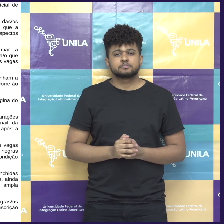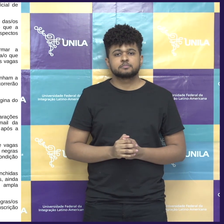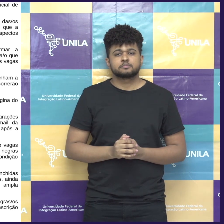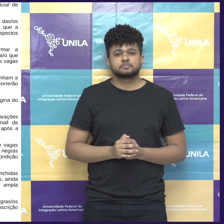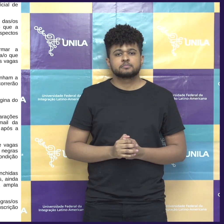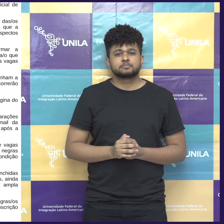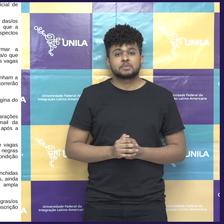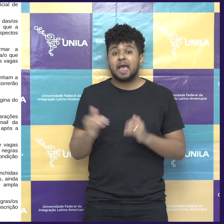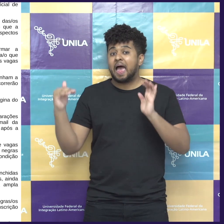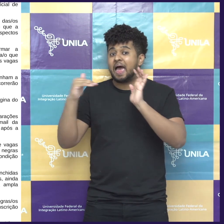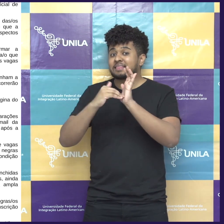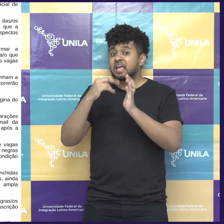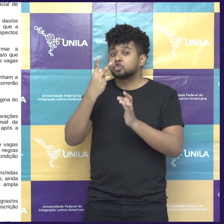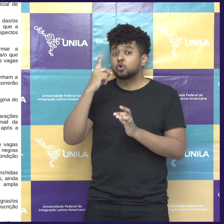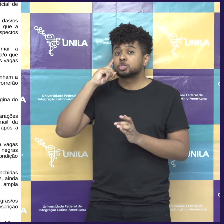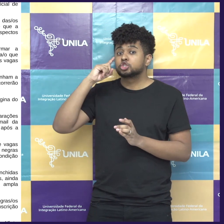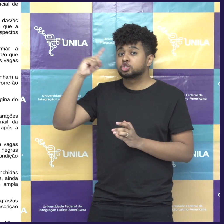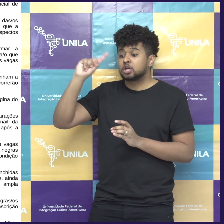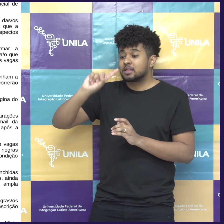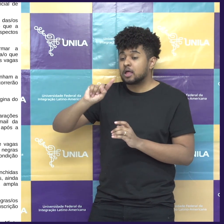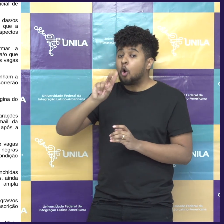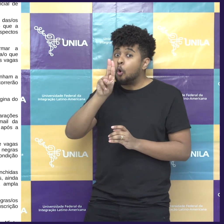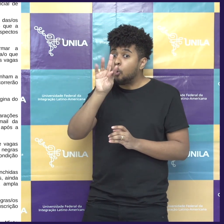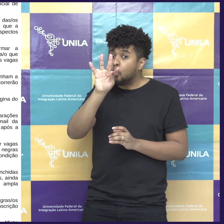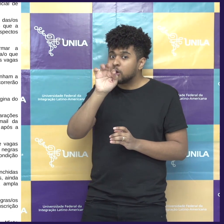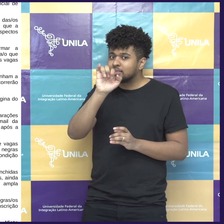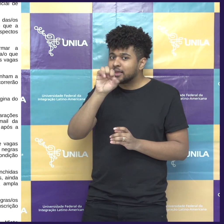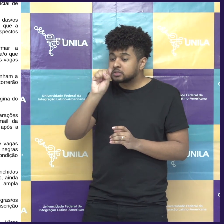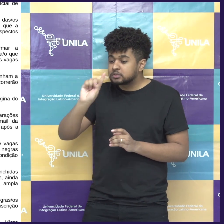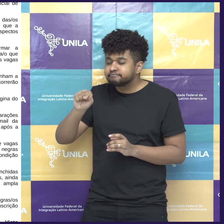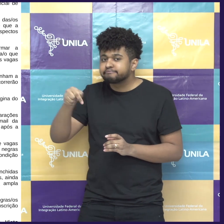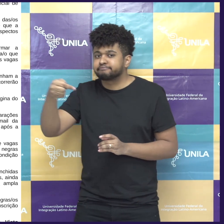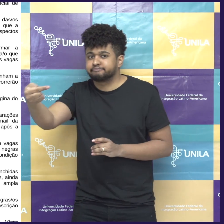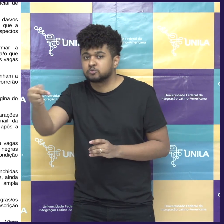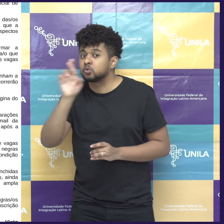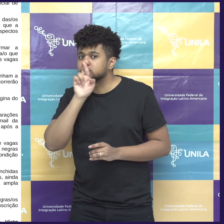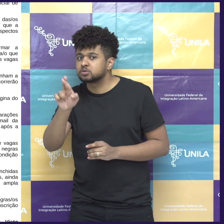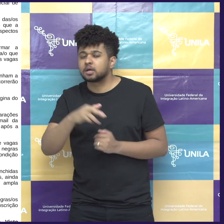secretaria.ppgri@unila.edu.br, até 2 dias úteis após a divulgação dos resultados da etapa.